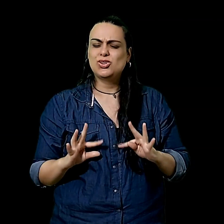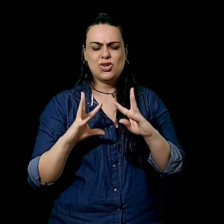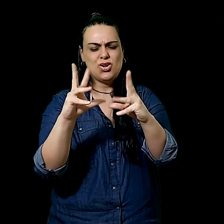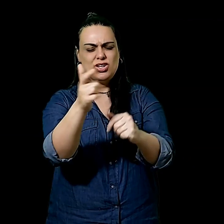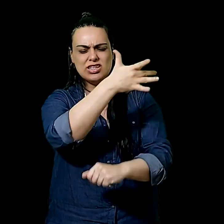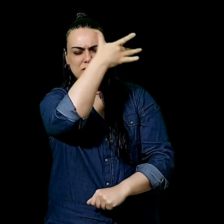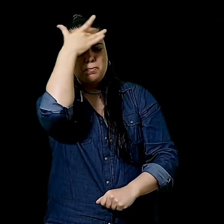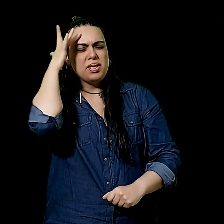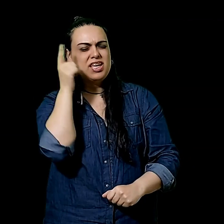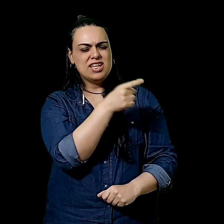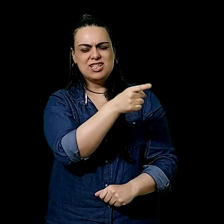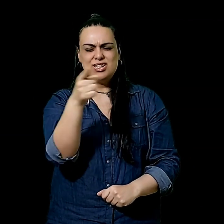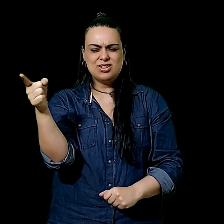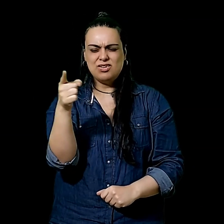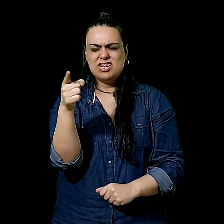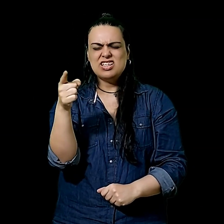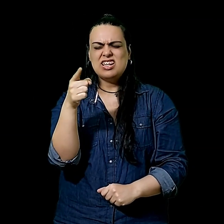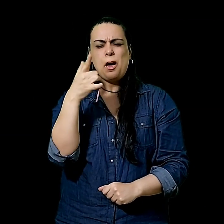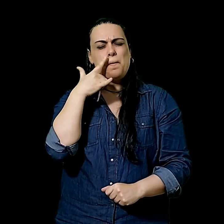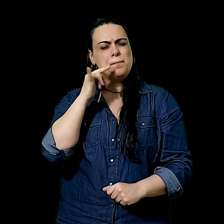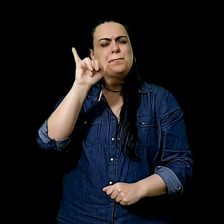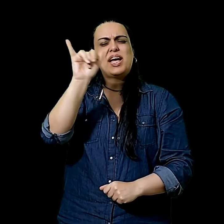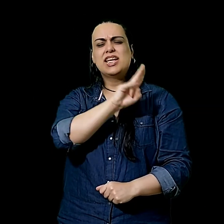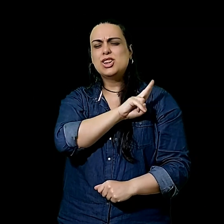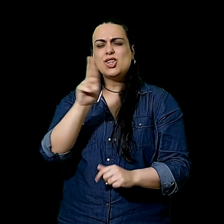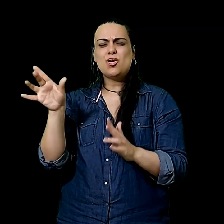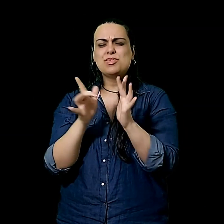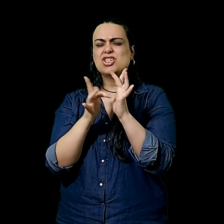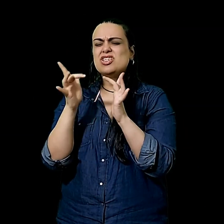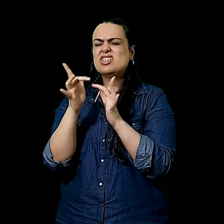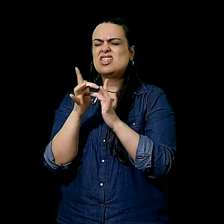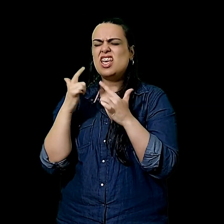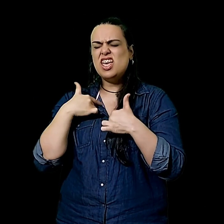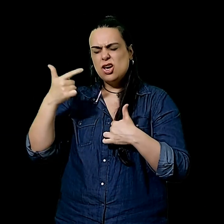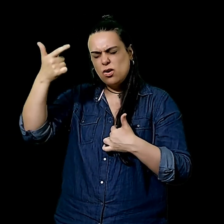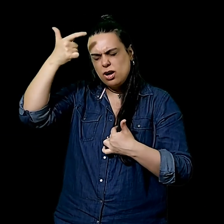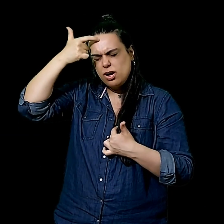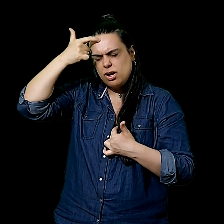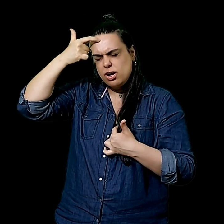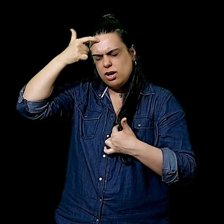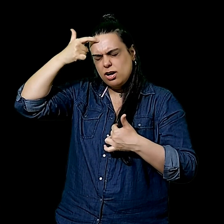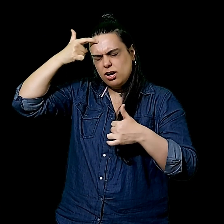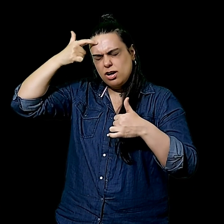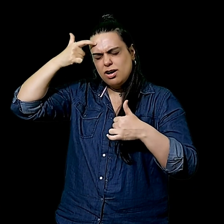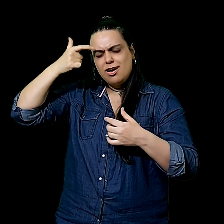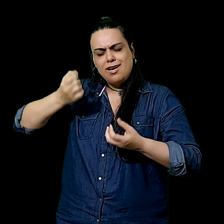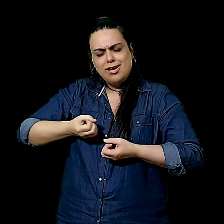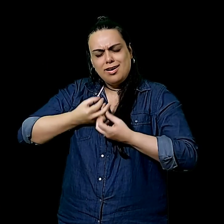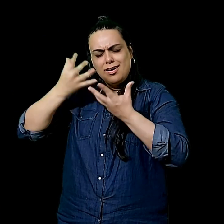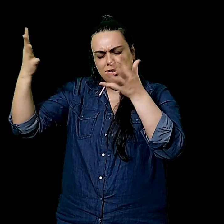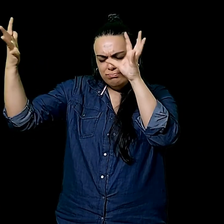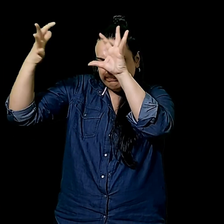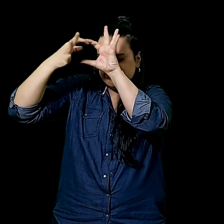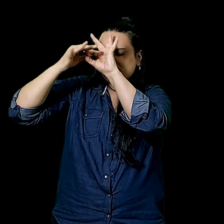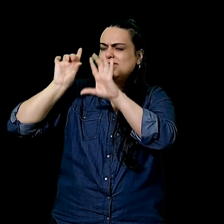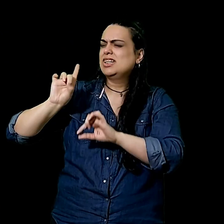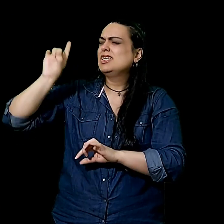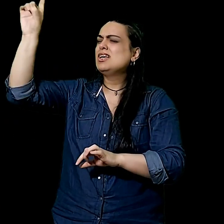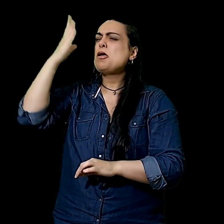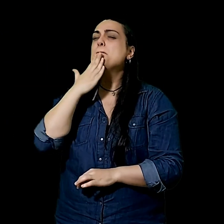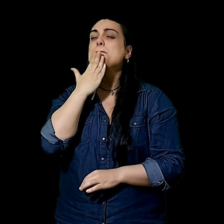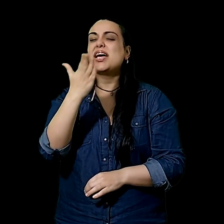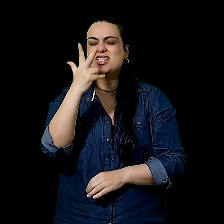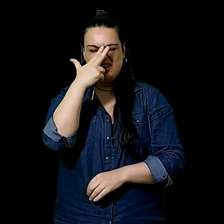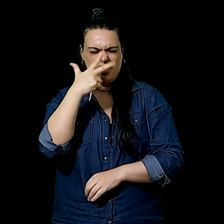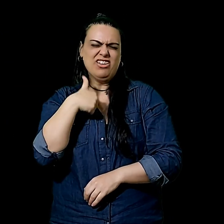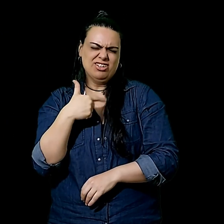que estão comigo. Pai, é no nome de Jesus que eu elevo o meu pensamento e a minha voz a Ti agora, e te peço mais uma vez,